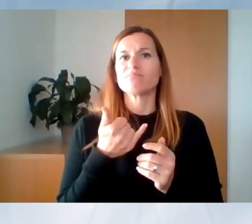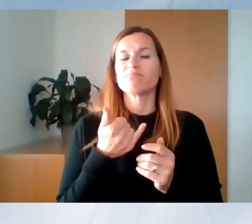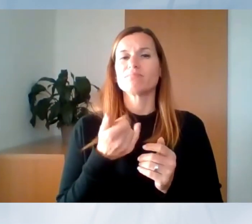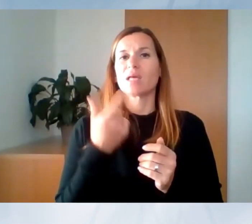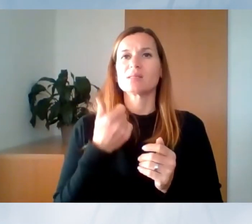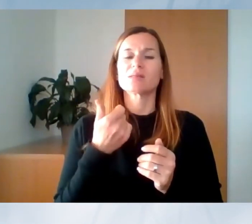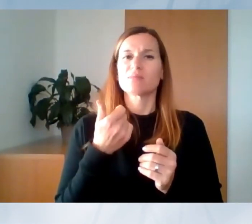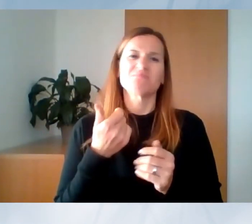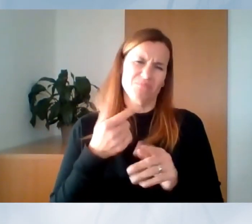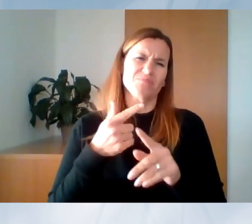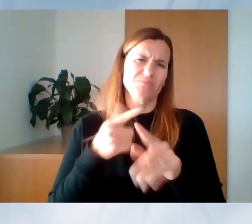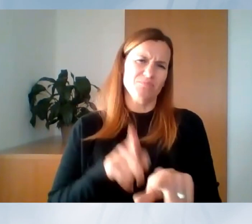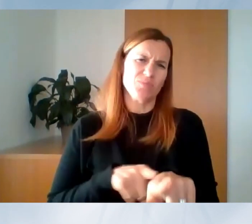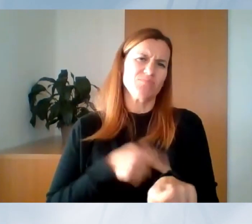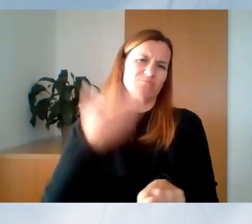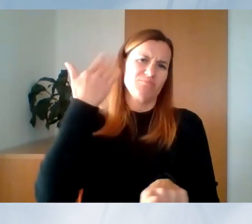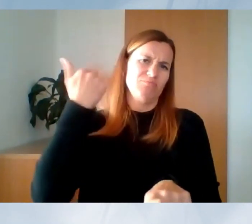iz polpreteklega časa.